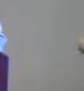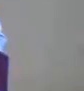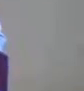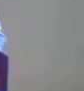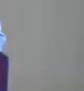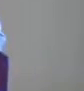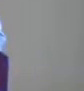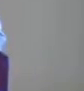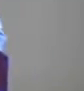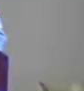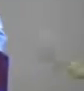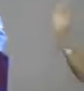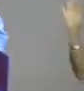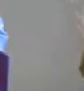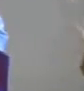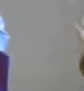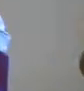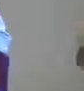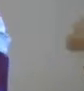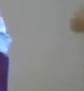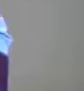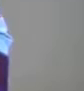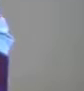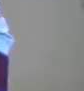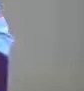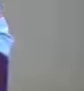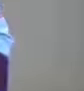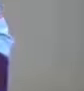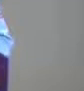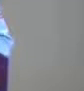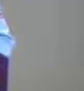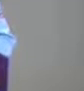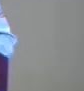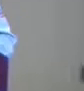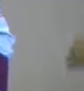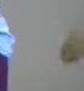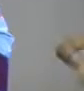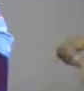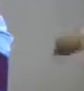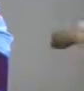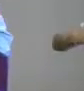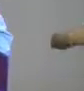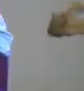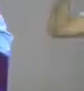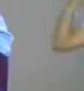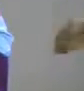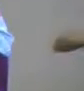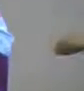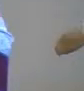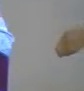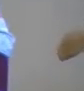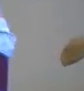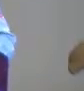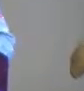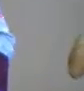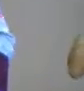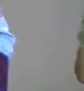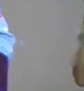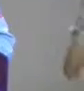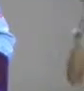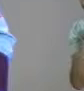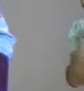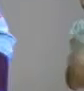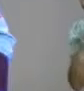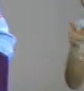Es un tema que tradicionalmente no se incluía en los foros